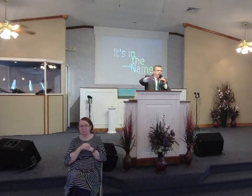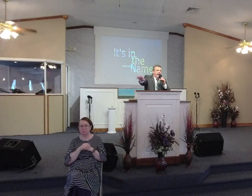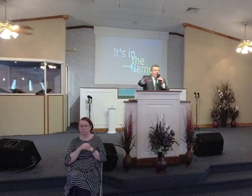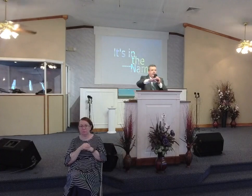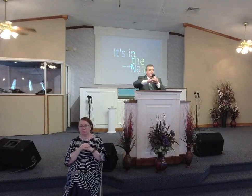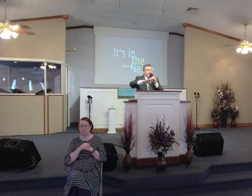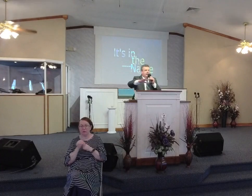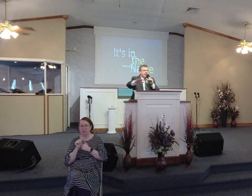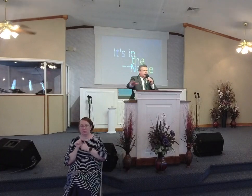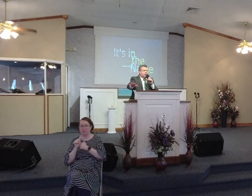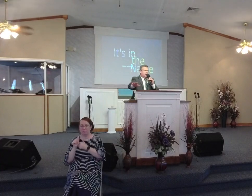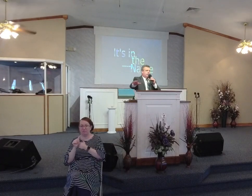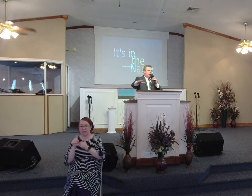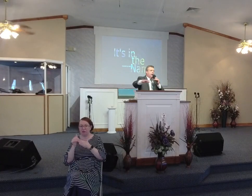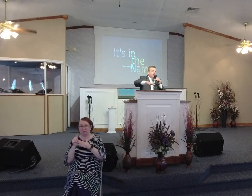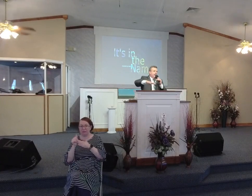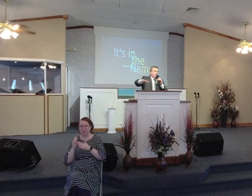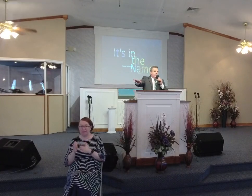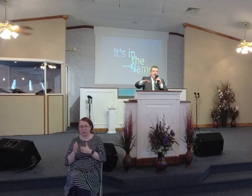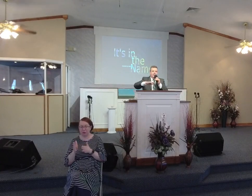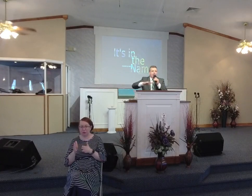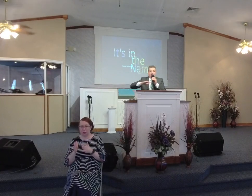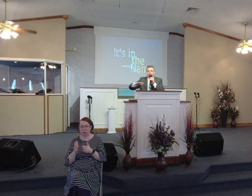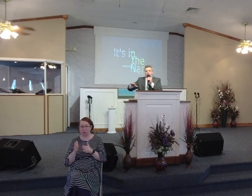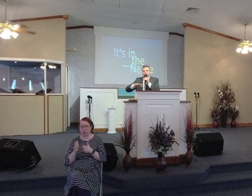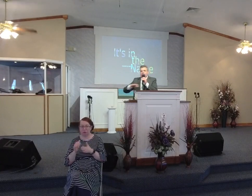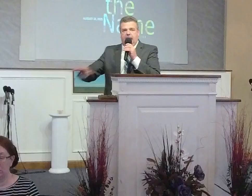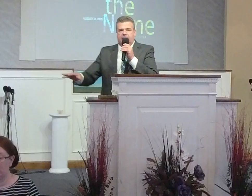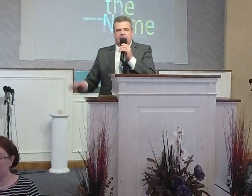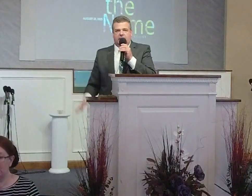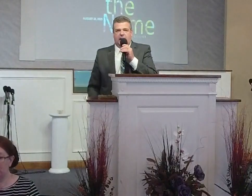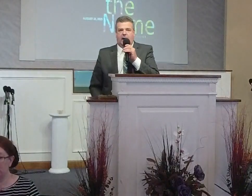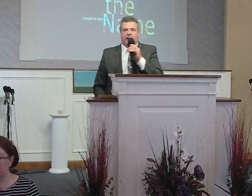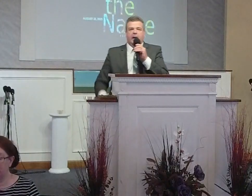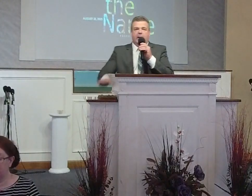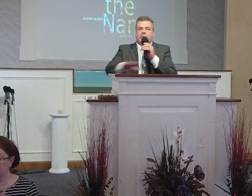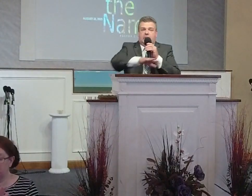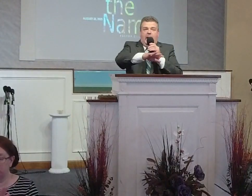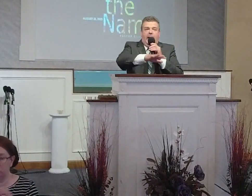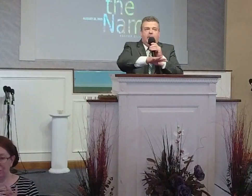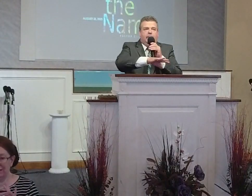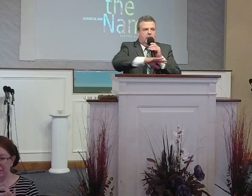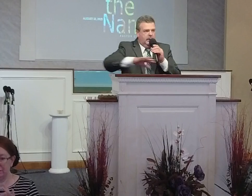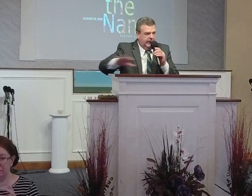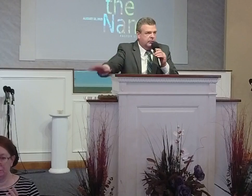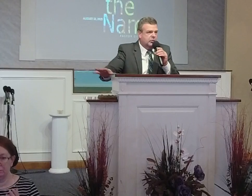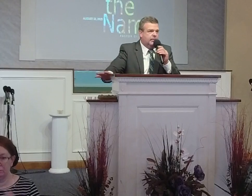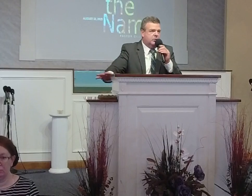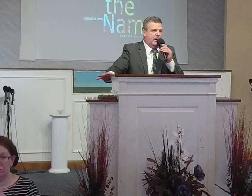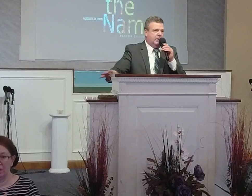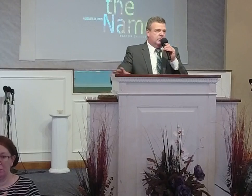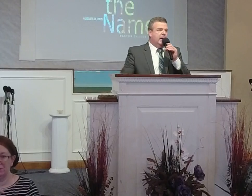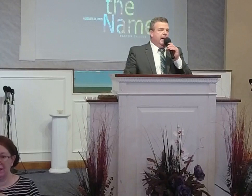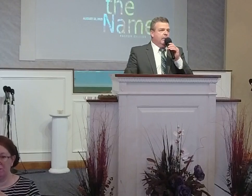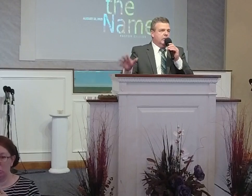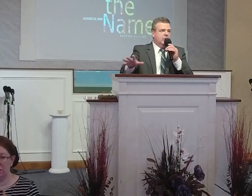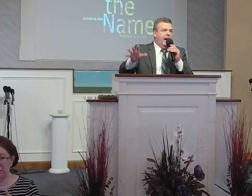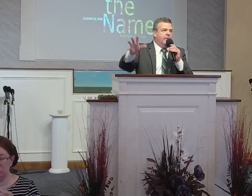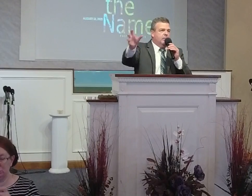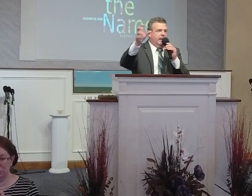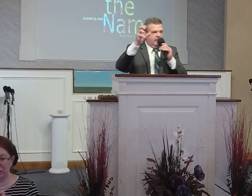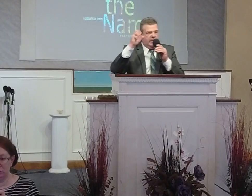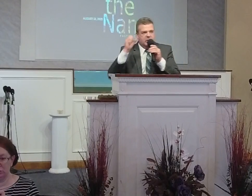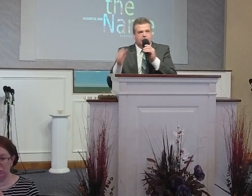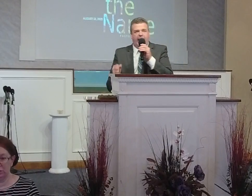la mayoría no le servía. Su pueblo había florecido bajo un rey, luego